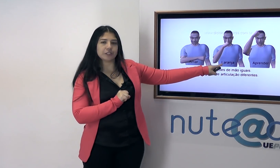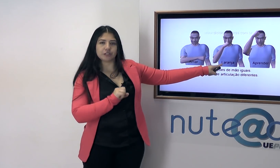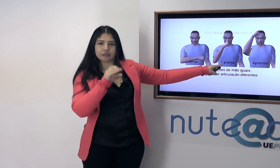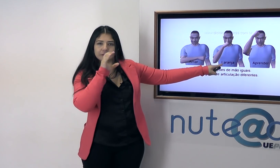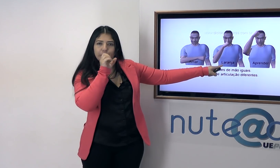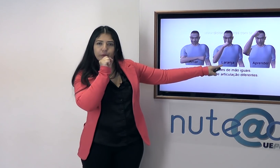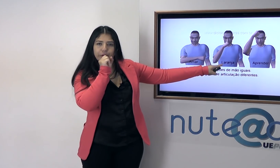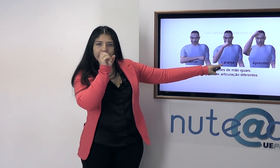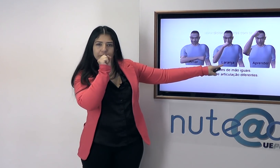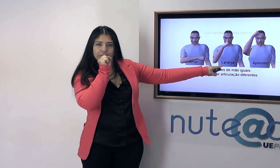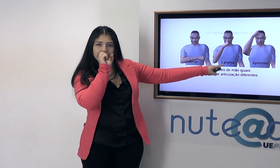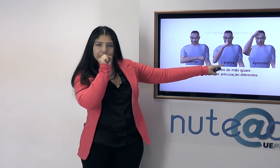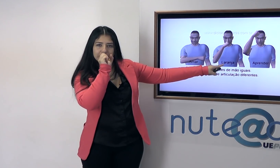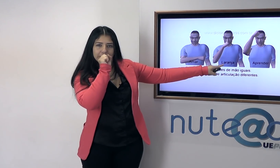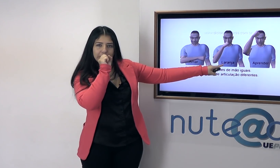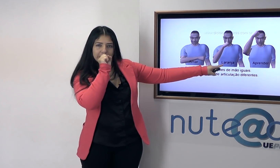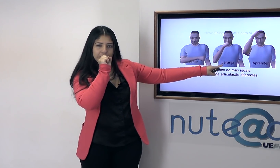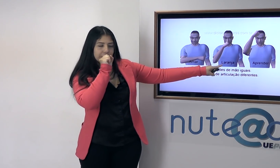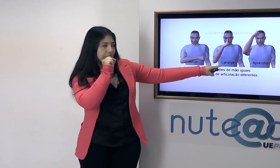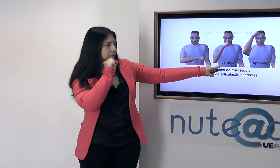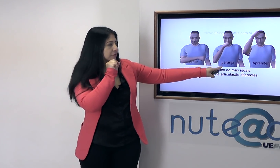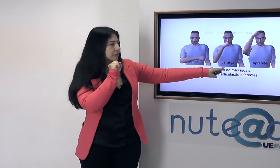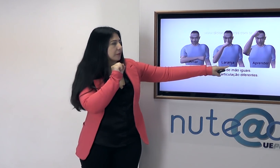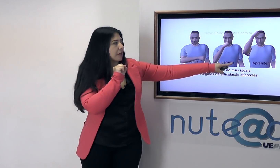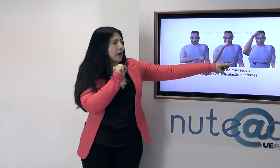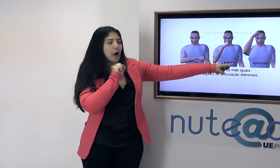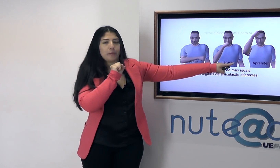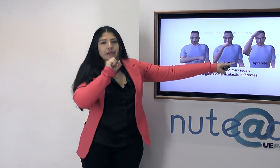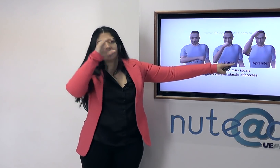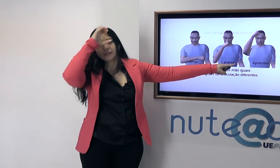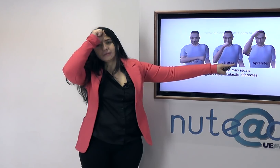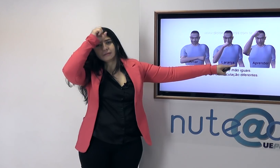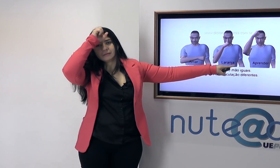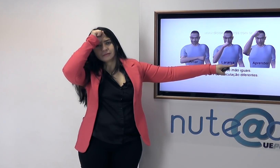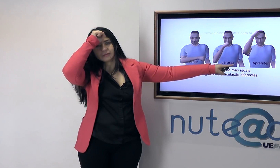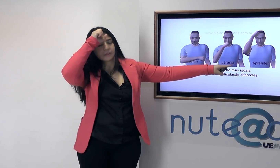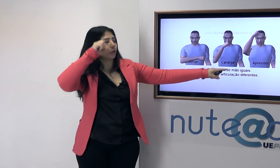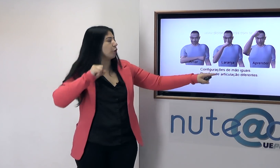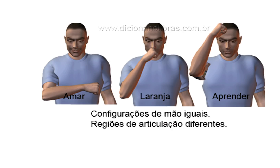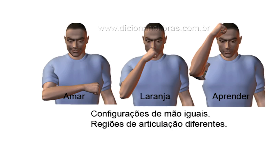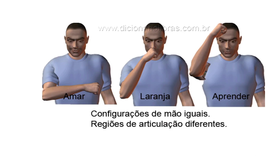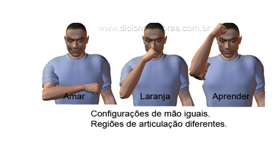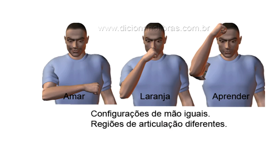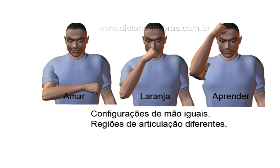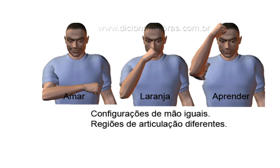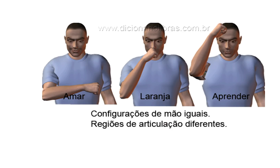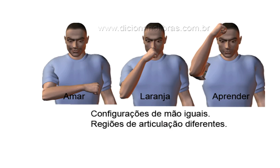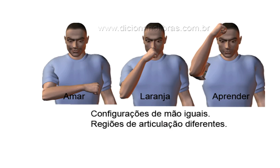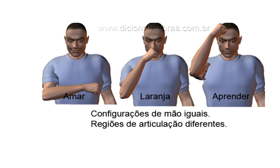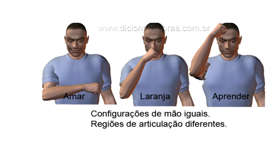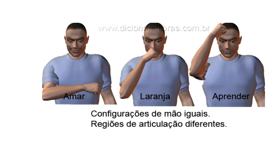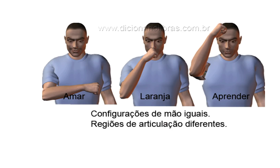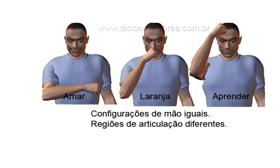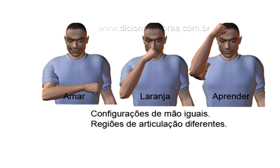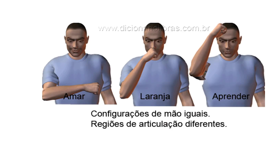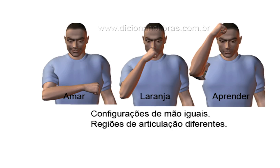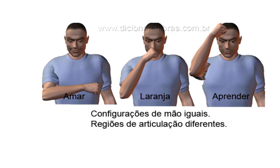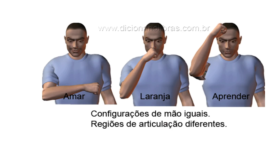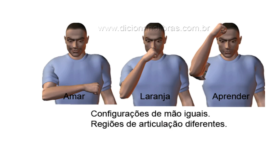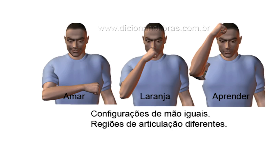Laranja, na boca. Laranja. Aprender. Então, todas essas configurações de mão aqui, eu usei